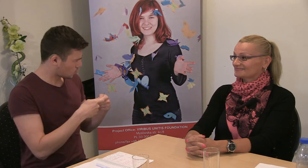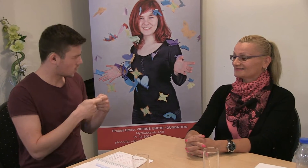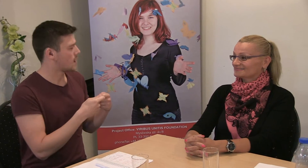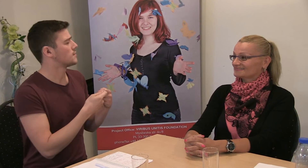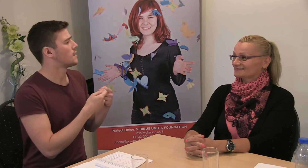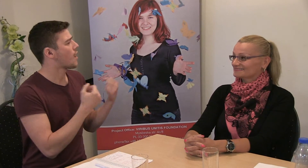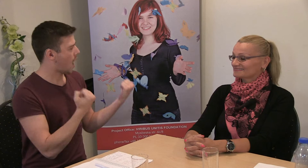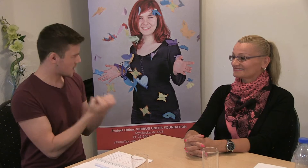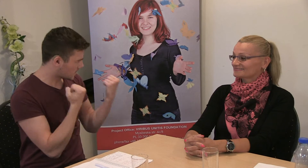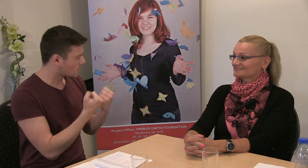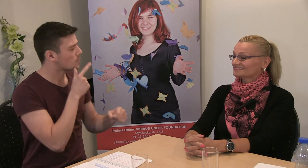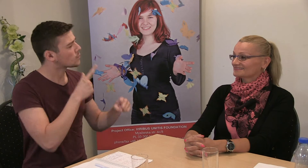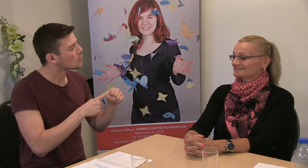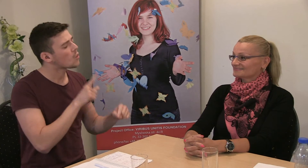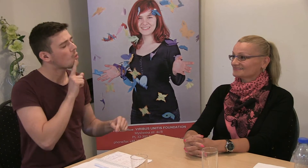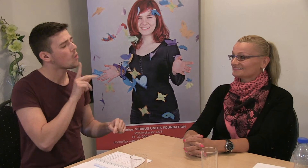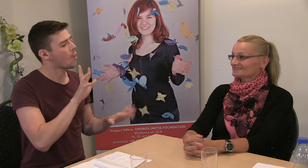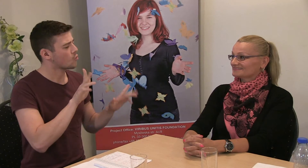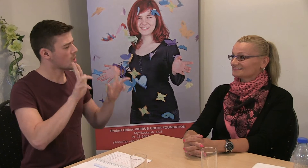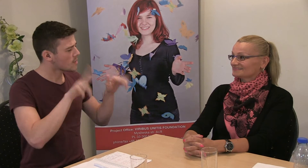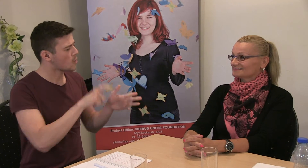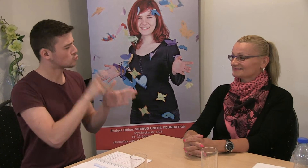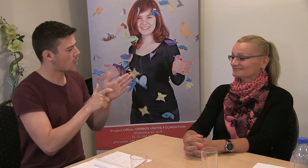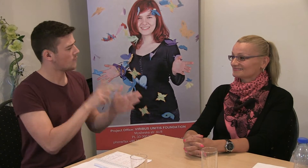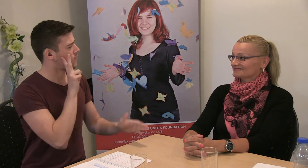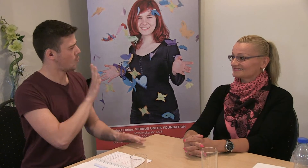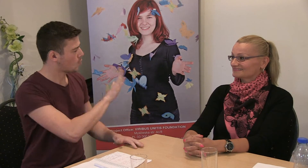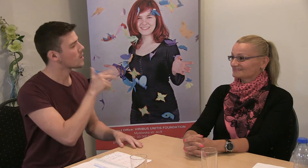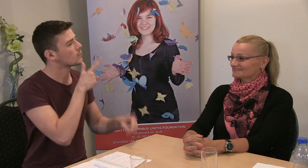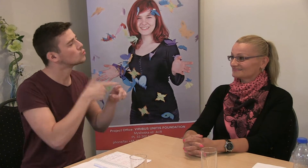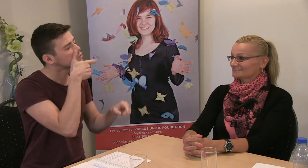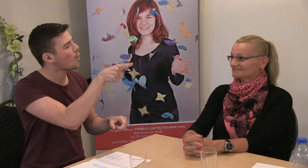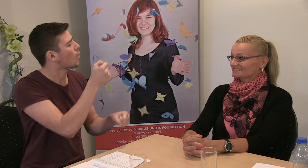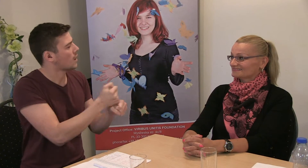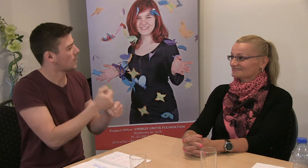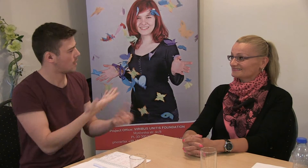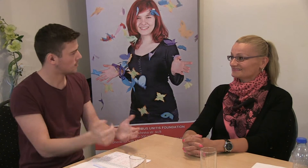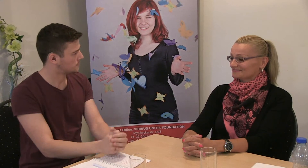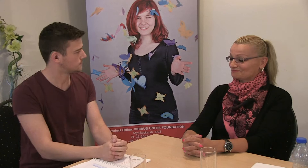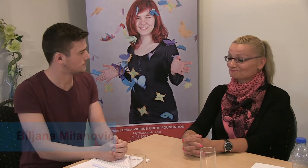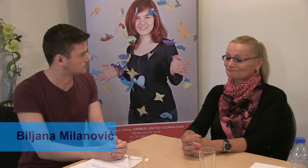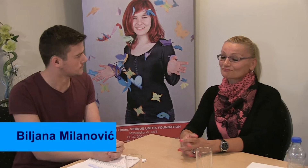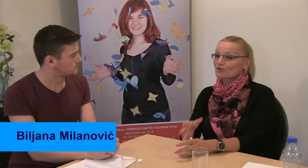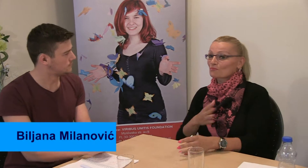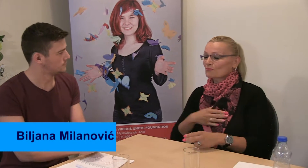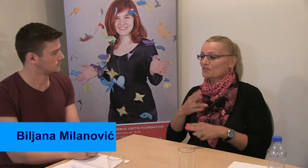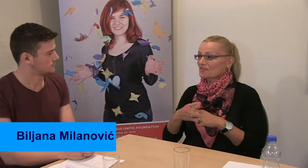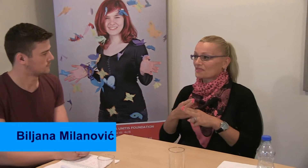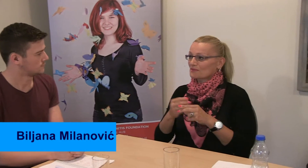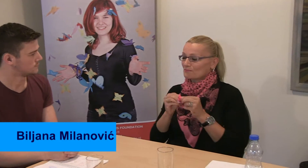da kažete vaše aktivnosti u vašem udruženju, koliko ima članova u vašem udruženju i šta vi radite. Moje ime